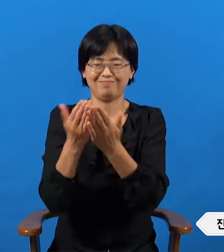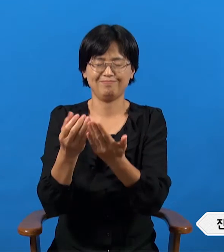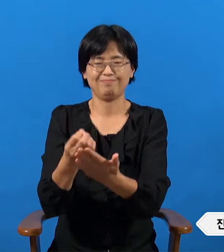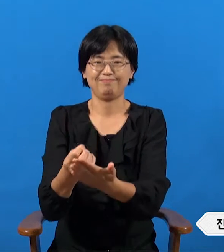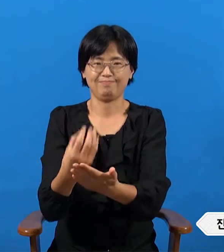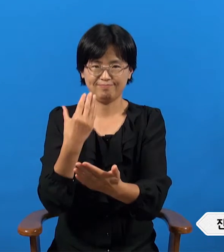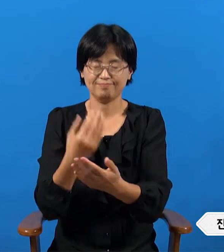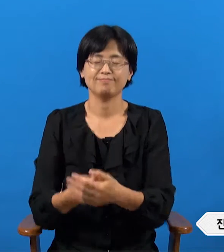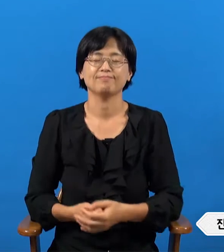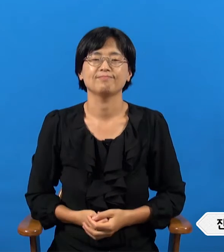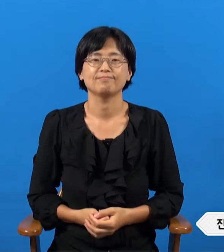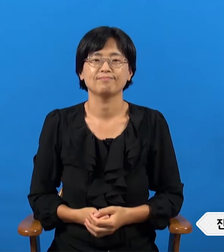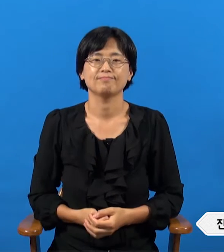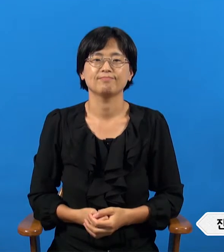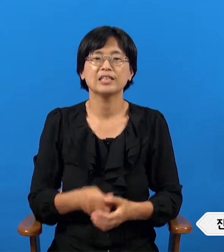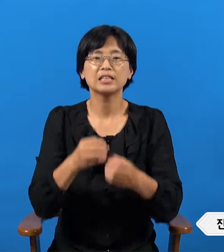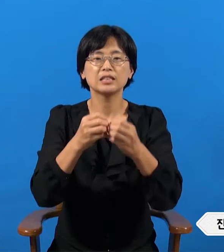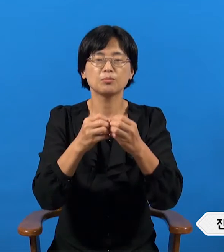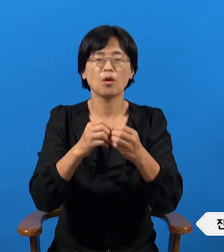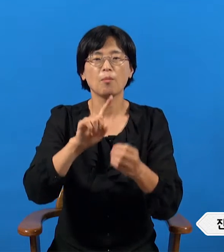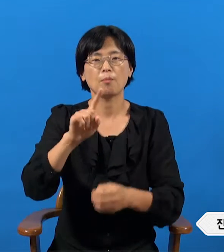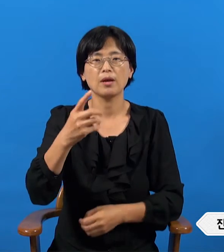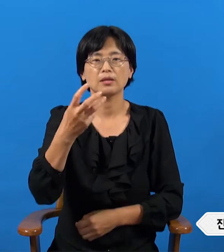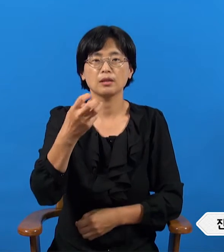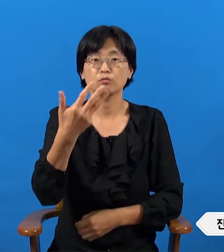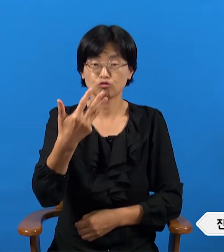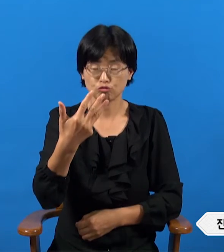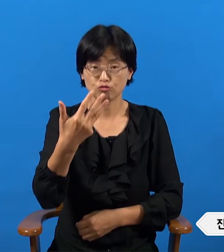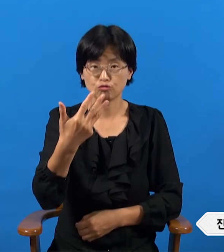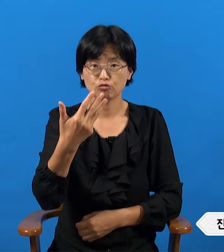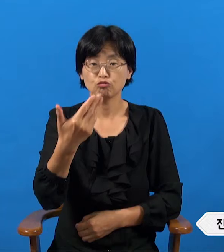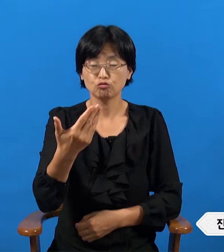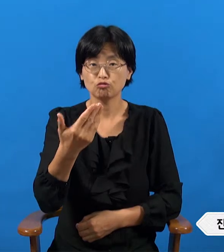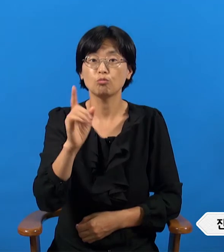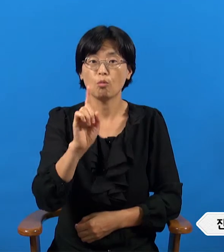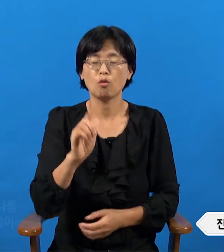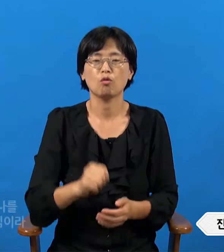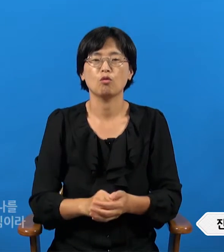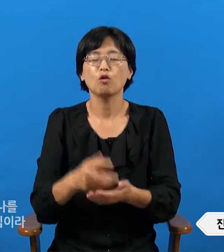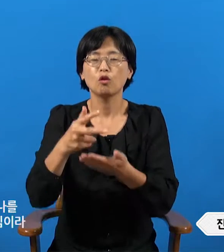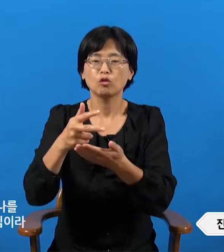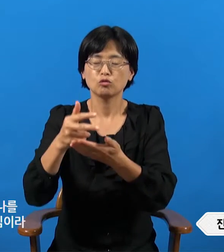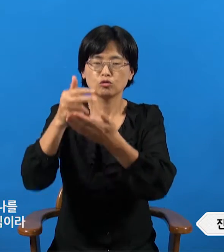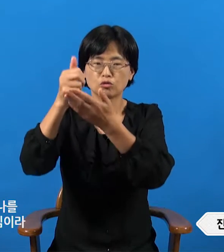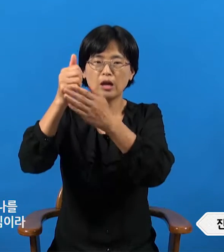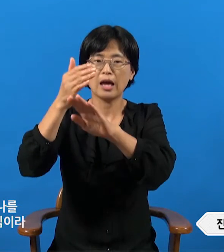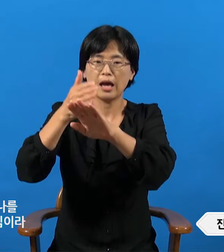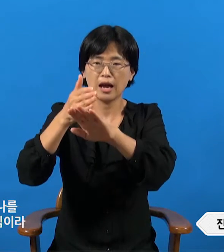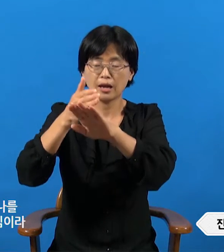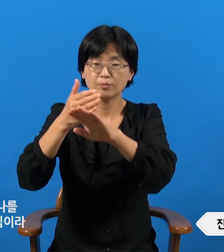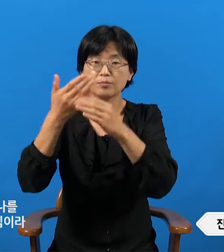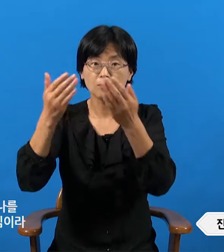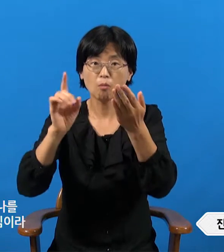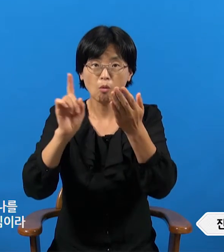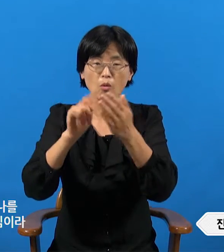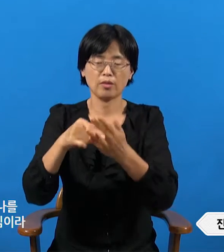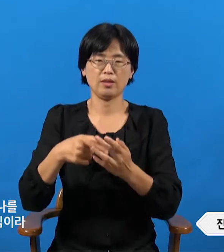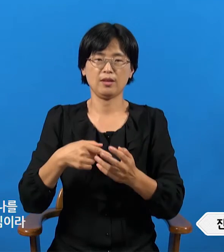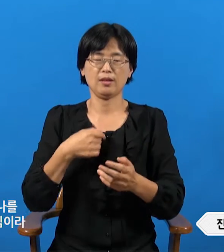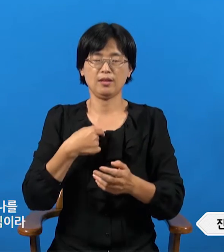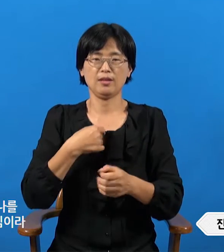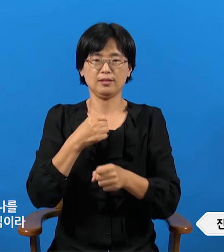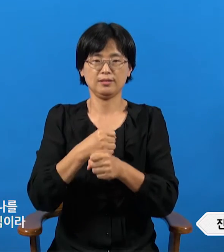것이라고 성경은 말씀합니다. 시편 139편은 우리에게 이렇게 말씀합니다. 주께